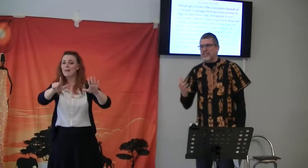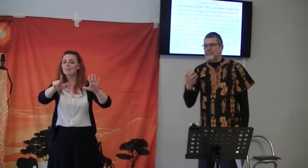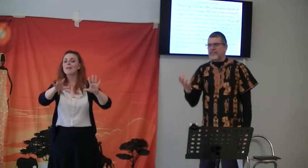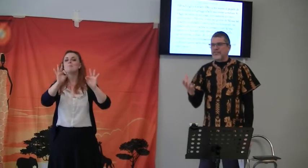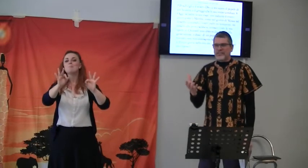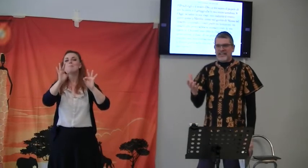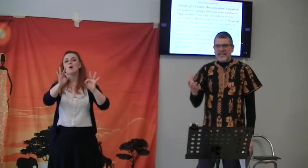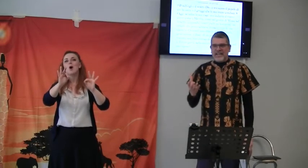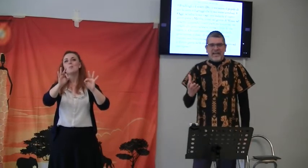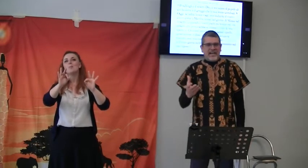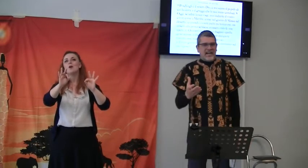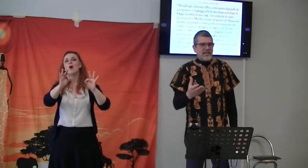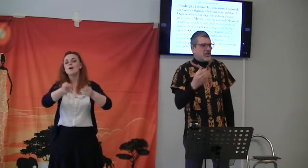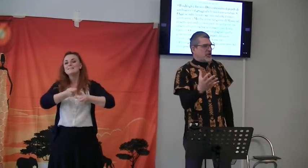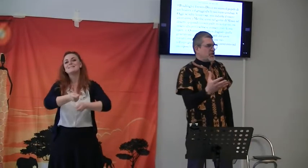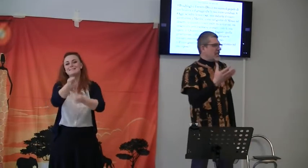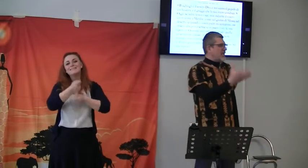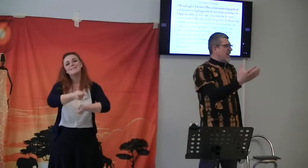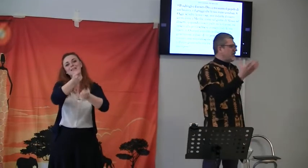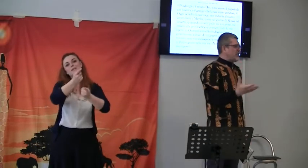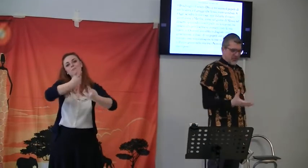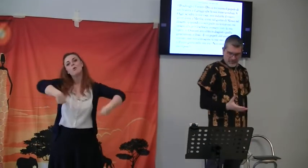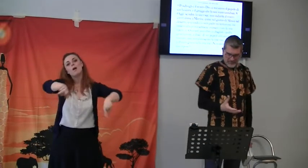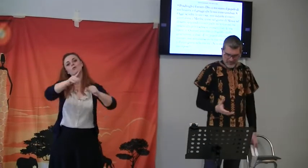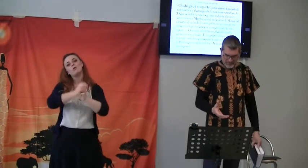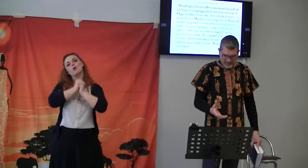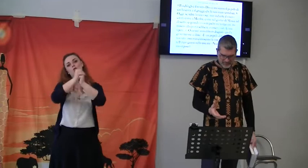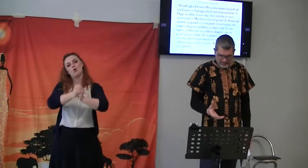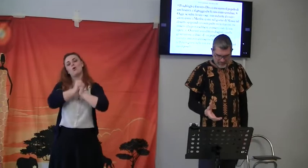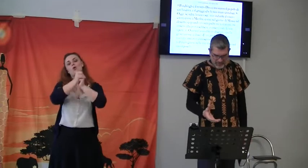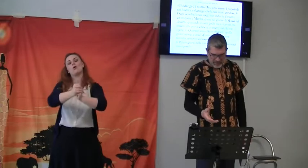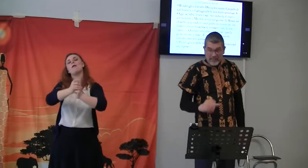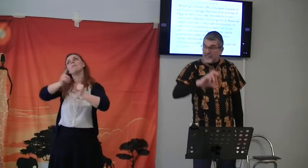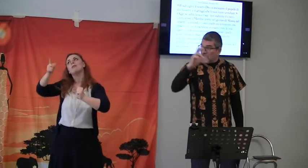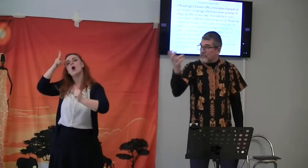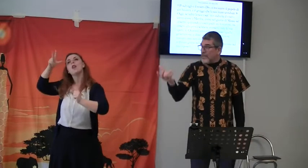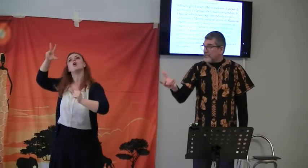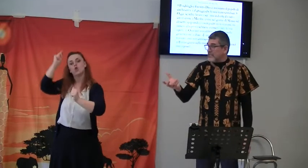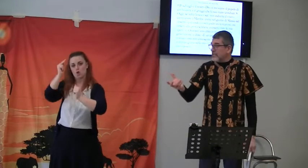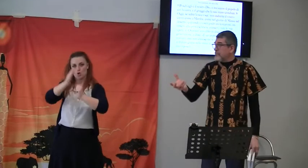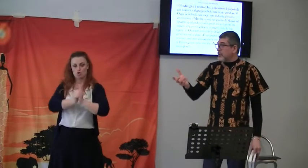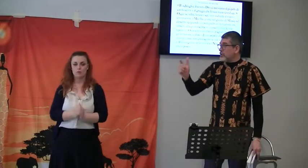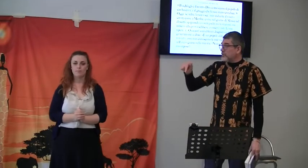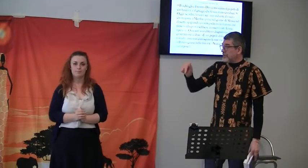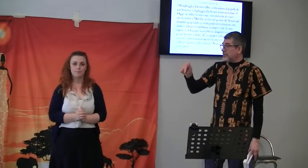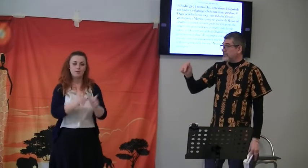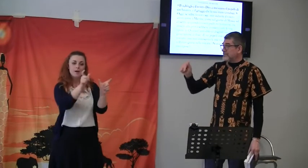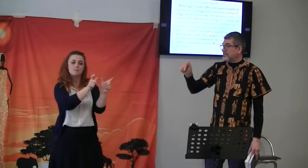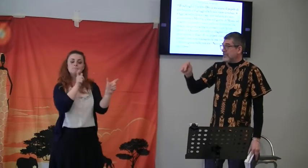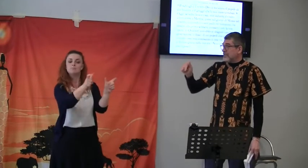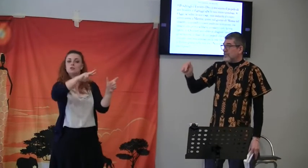alla celebrazione, a riconoscere chi è Dio. La seconda parte è pure un